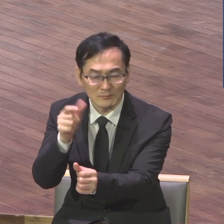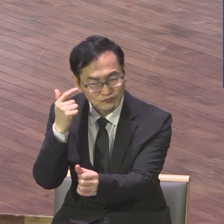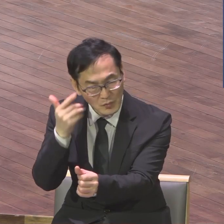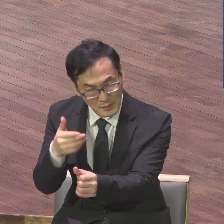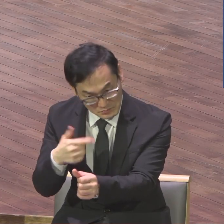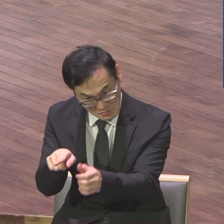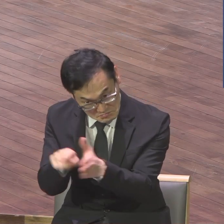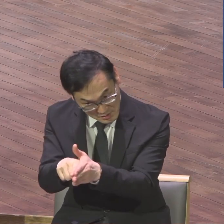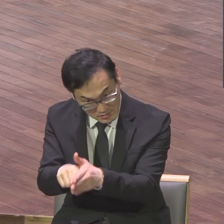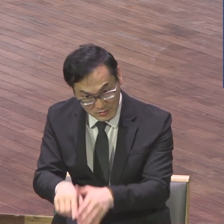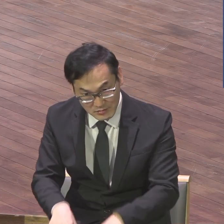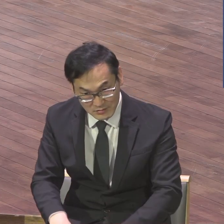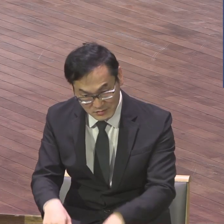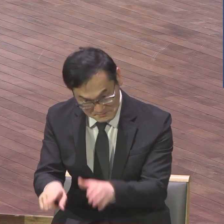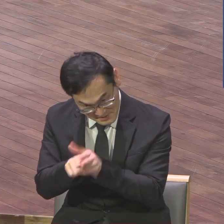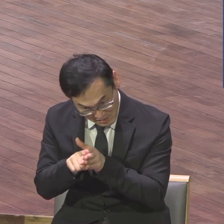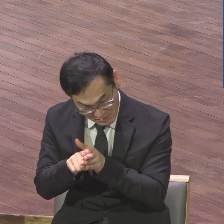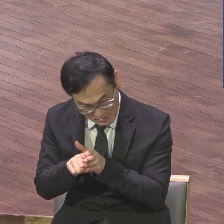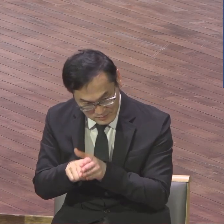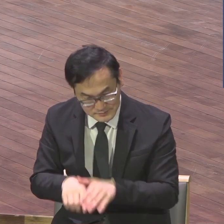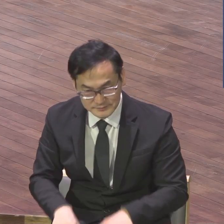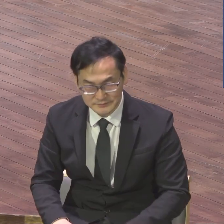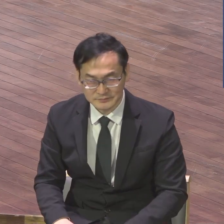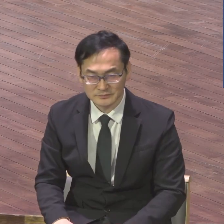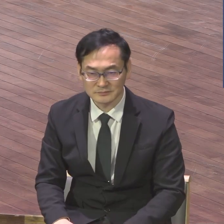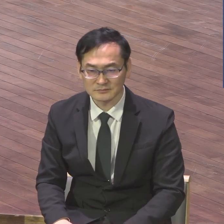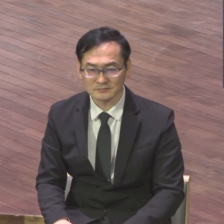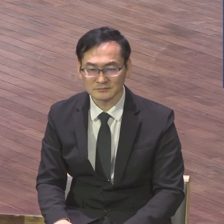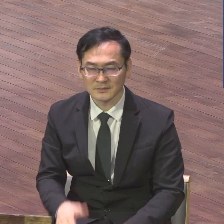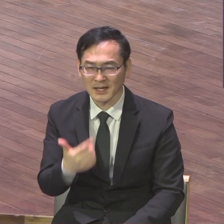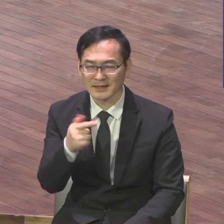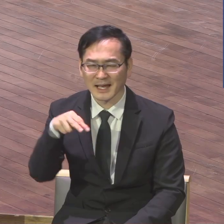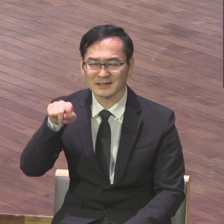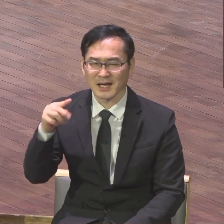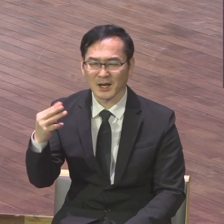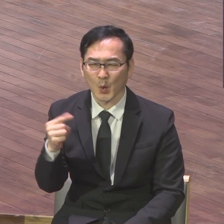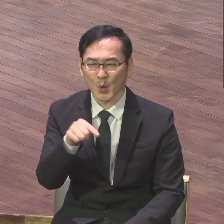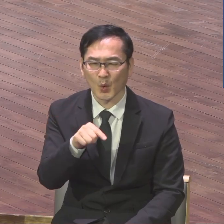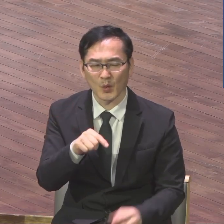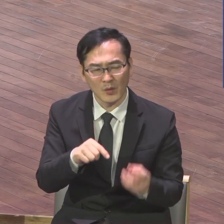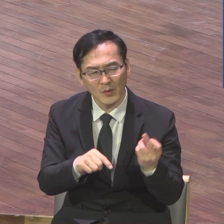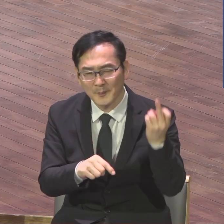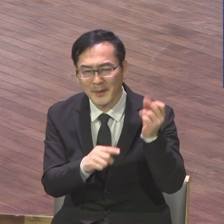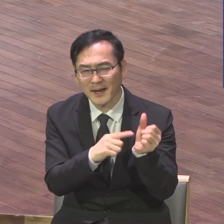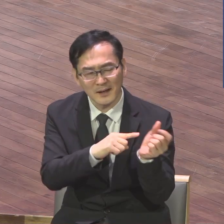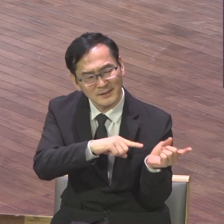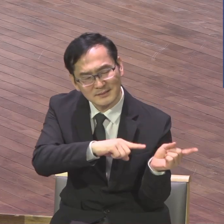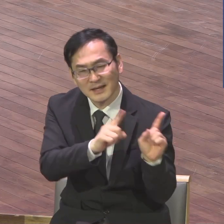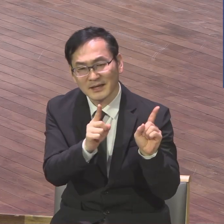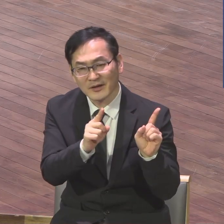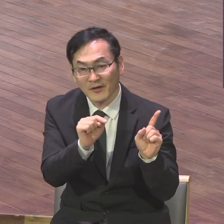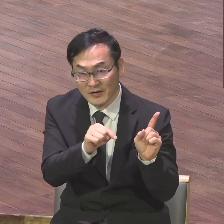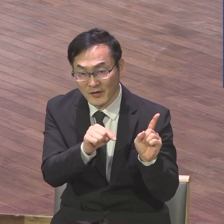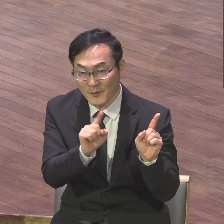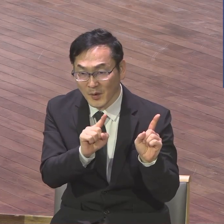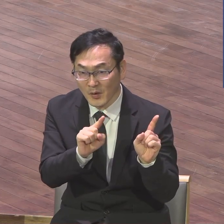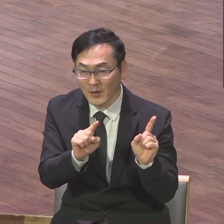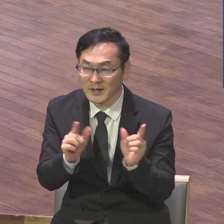이 나사로를 살리는 이 사건은 예수님께서 창조주 하나님이심을